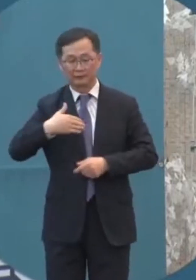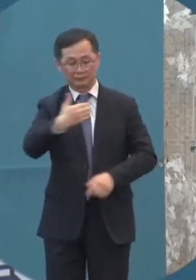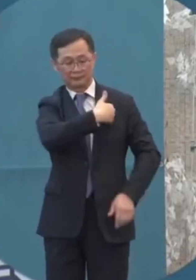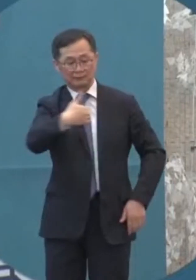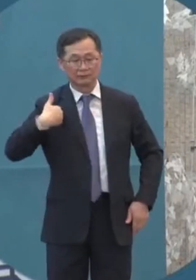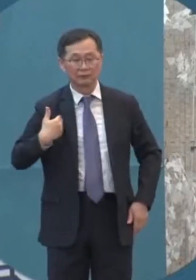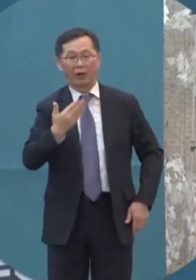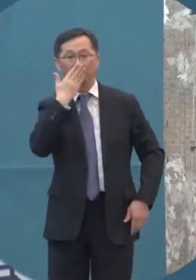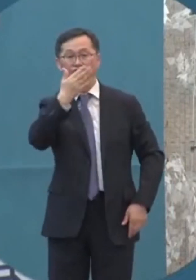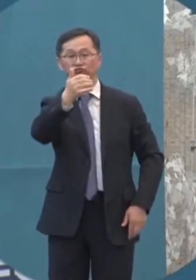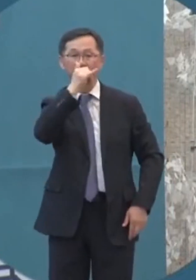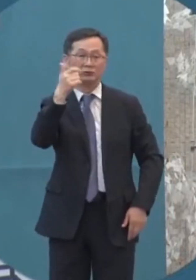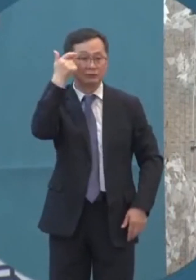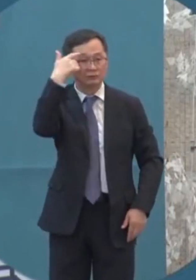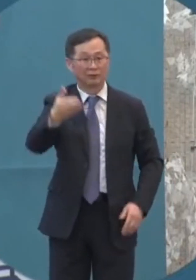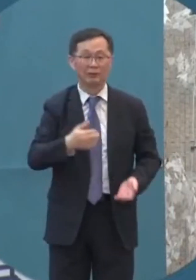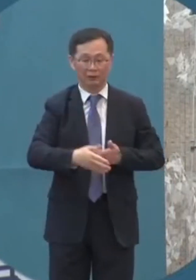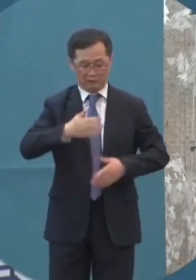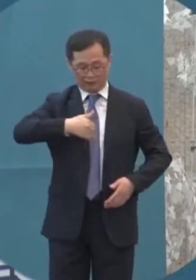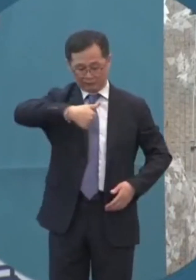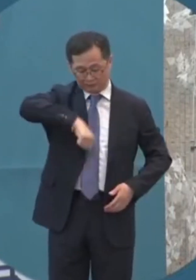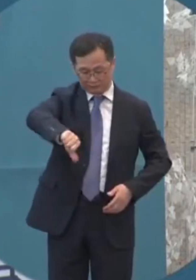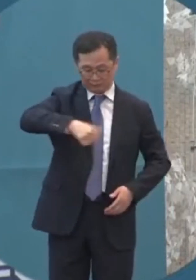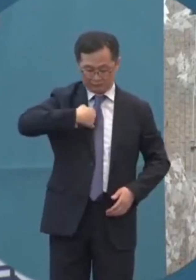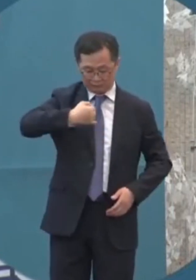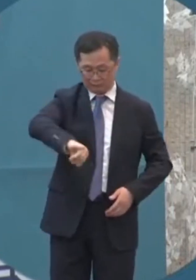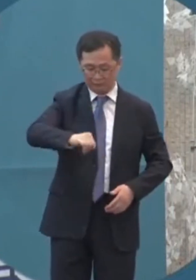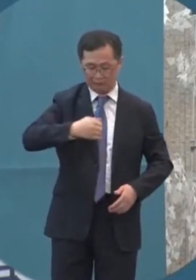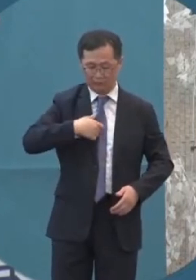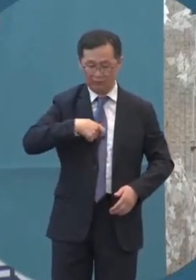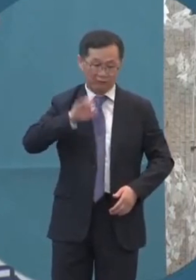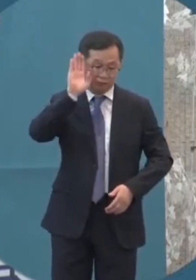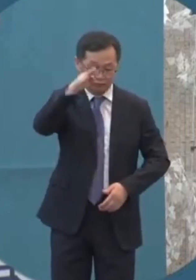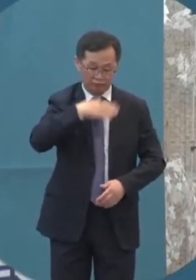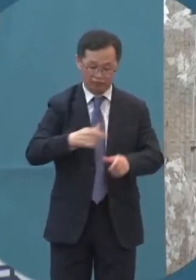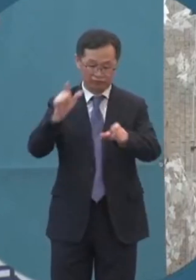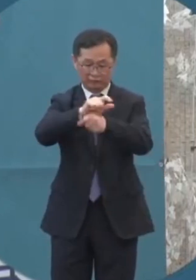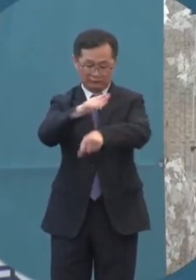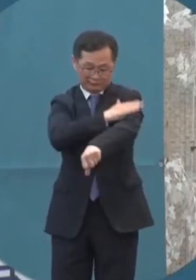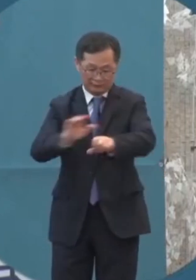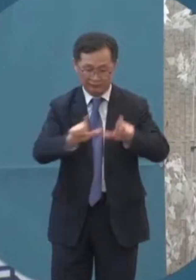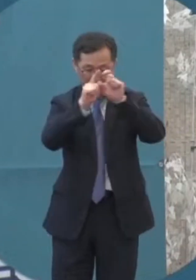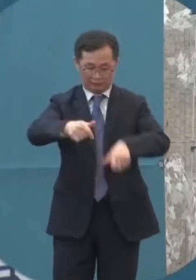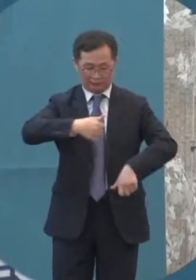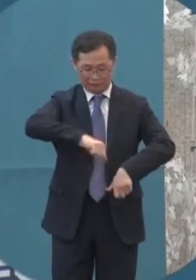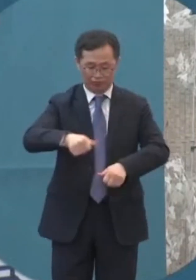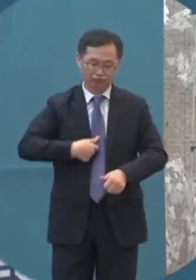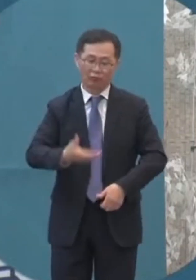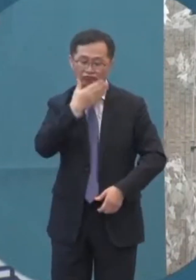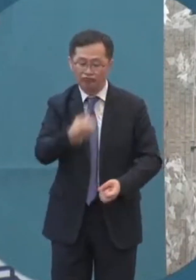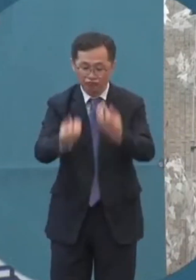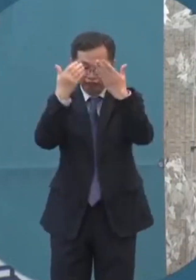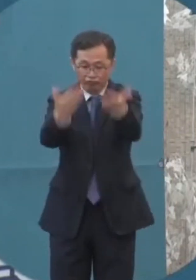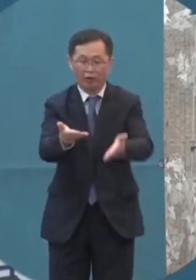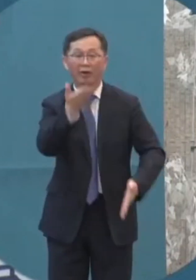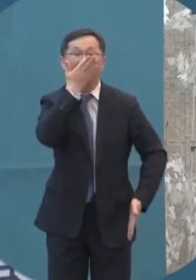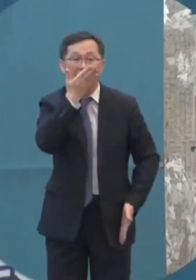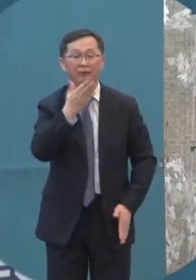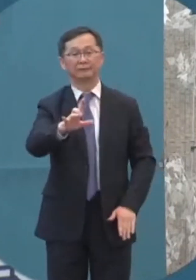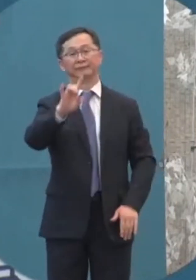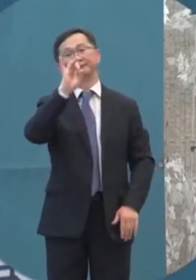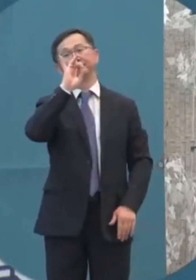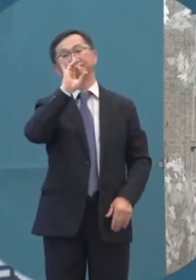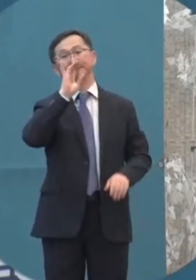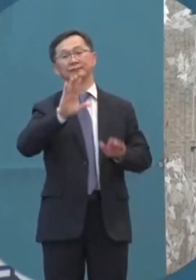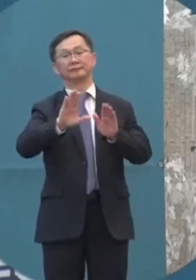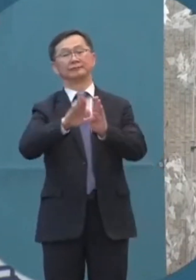말할 수 있는가? 내 자식에게 너는 나보다 잘 살 거다라고 말할 수 있는 것인가? 그게 아니지